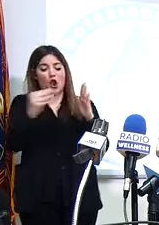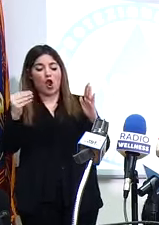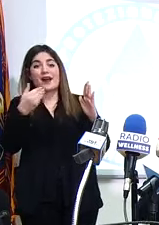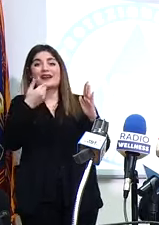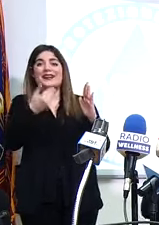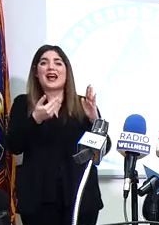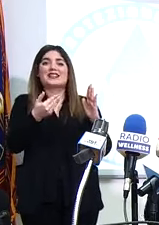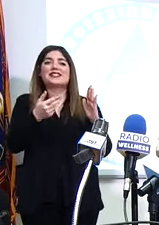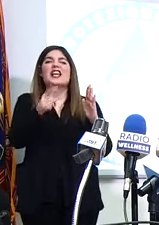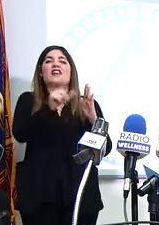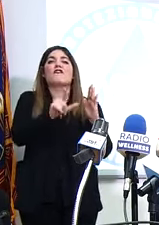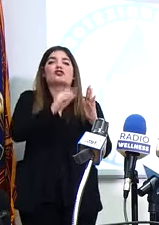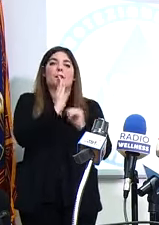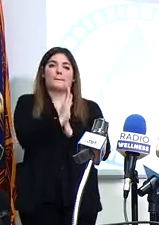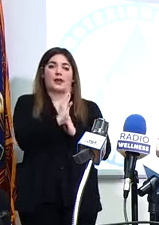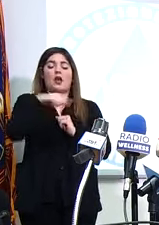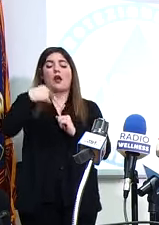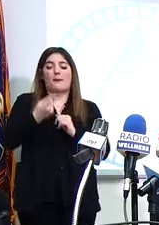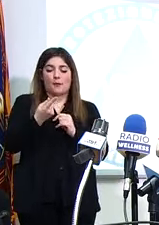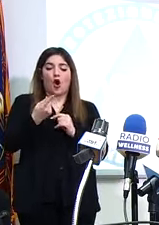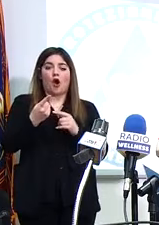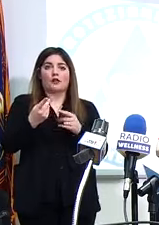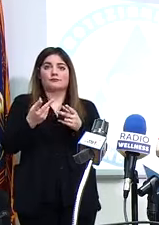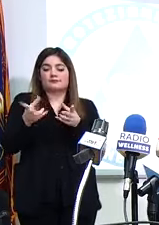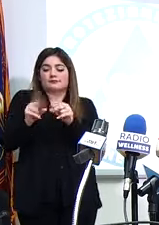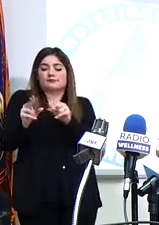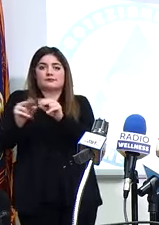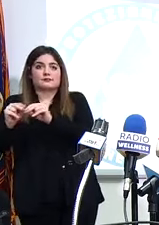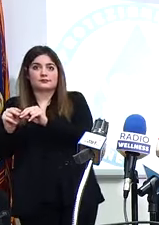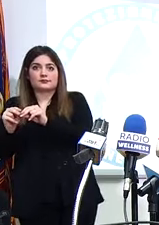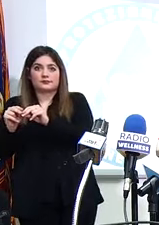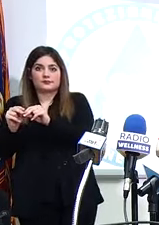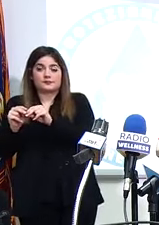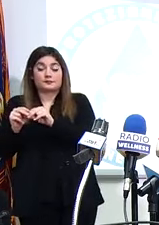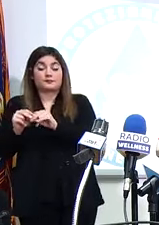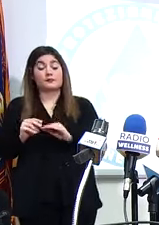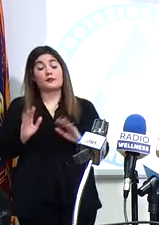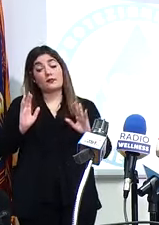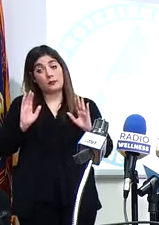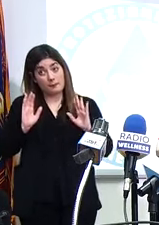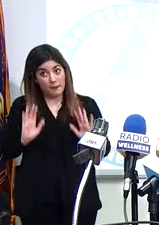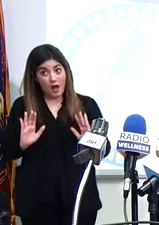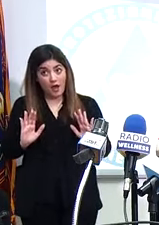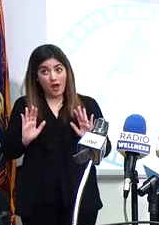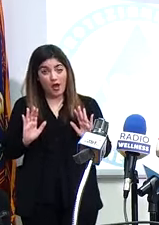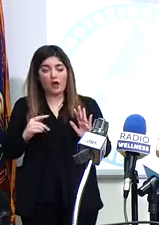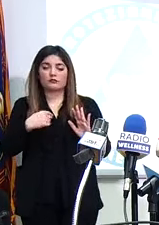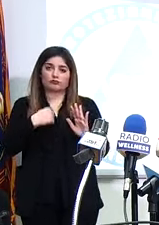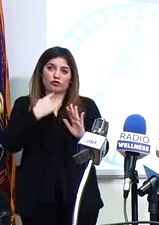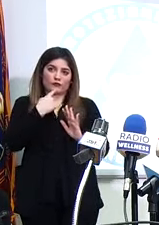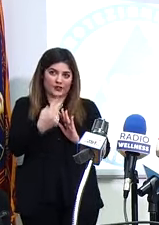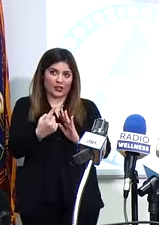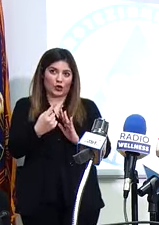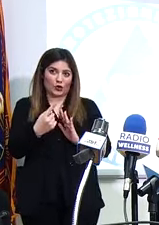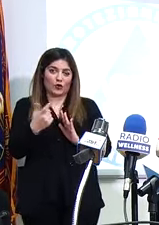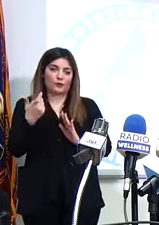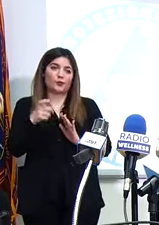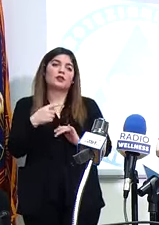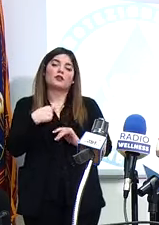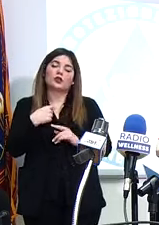e farli riprodurre. Ecco, il problema dei monoclonali è questo. Però, guardate, e questo ve lo dico perché parlo costantemente